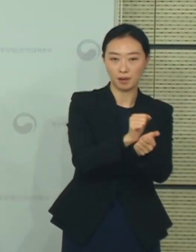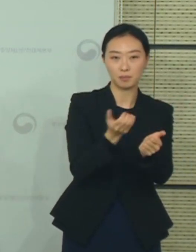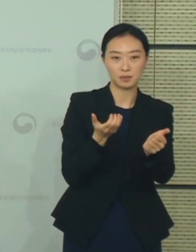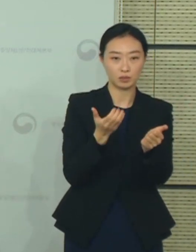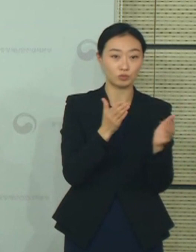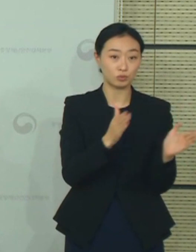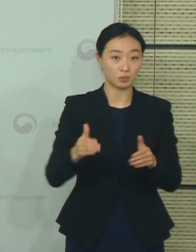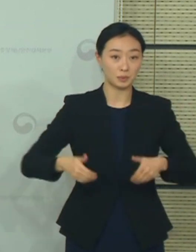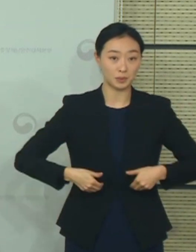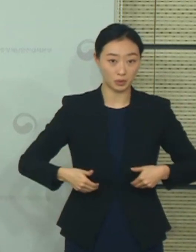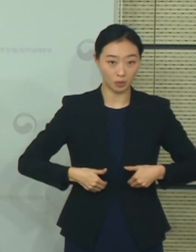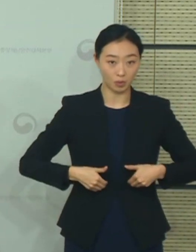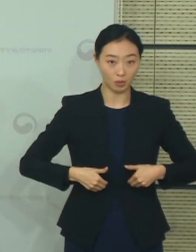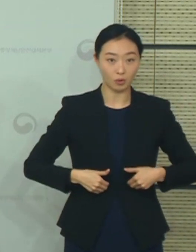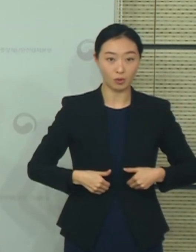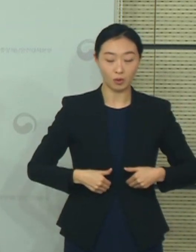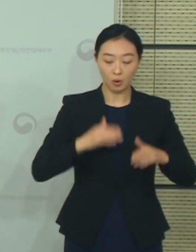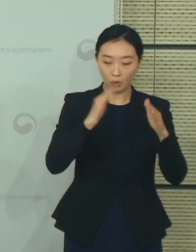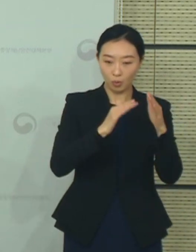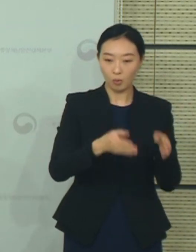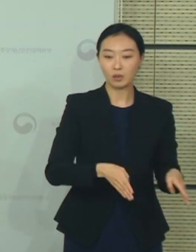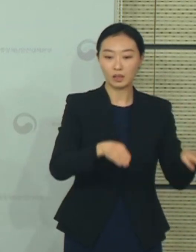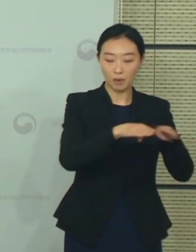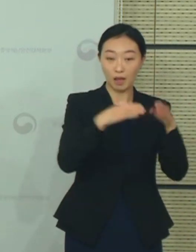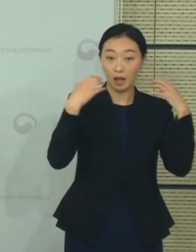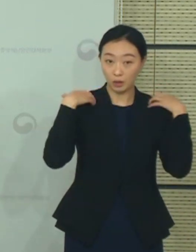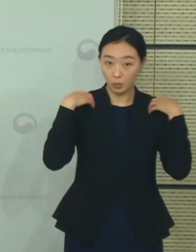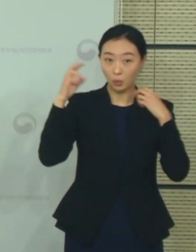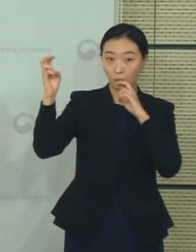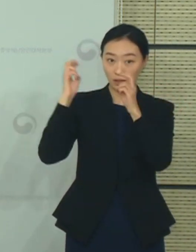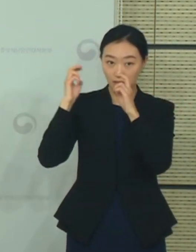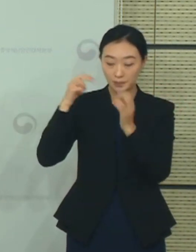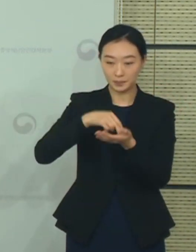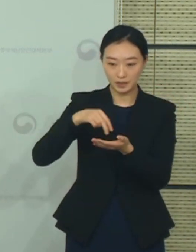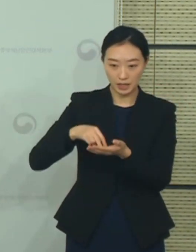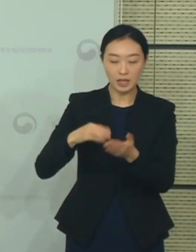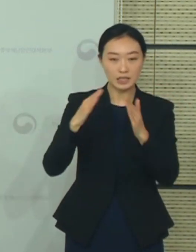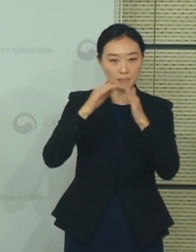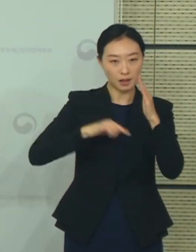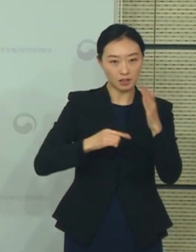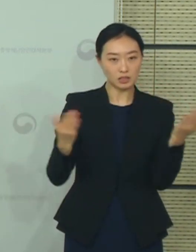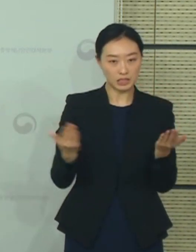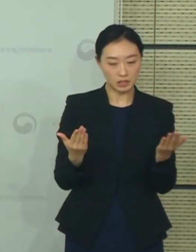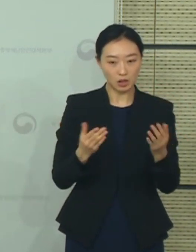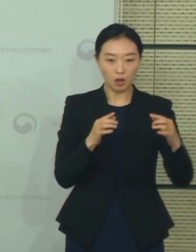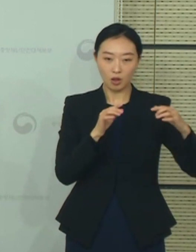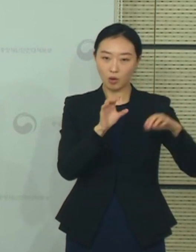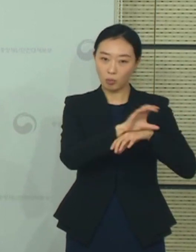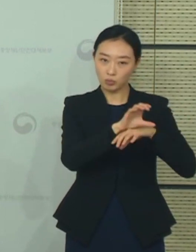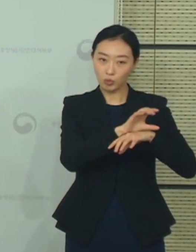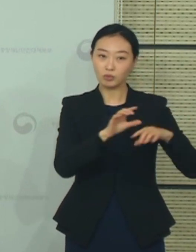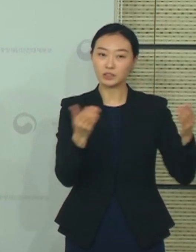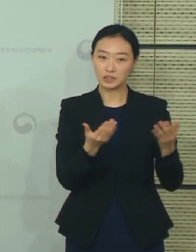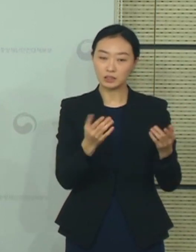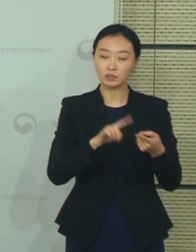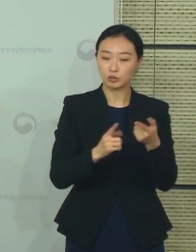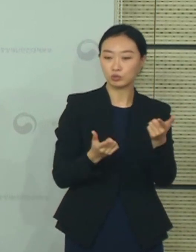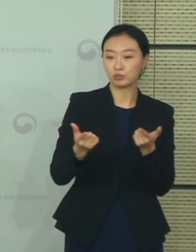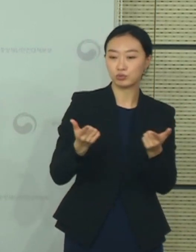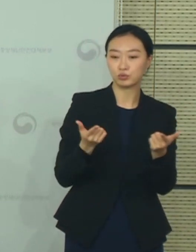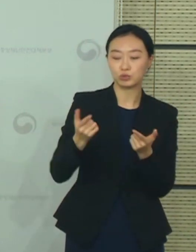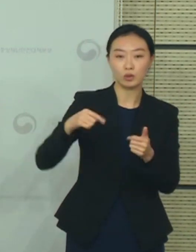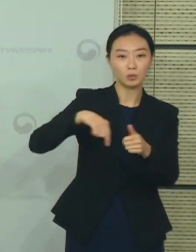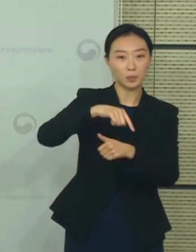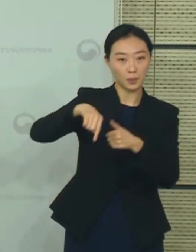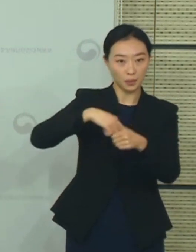공공기관, 학교, 기업 등에서 시차 출퇴근, 재택근무, 원격근무 등 유연근무제를 적용할